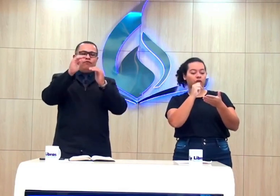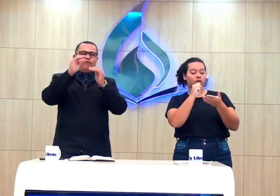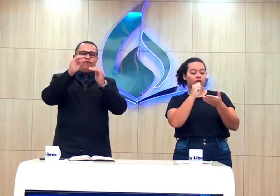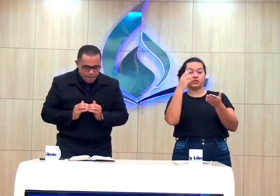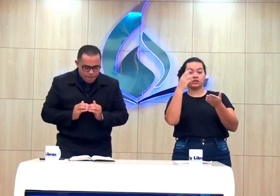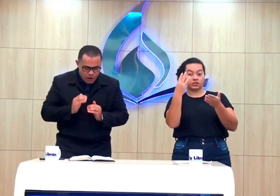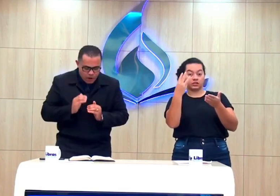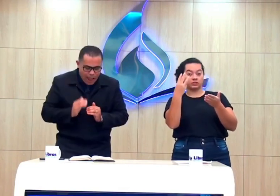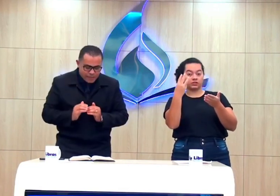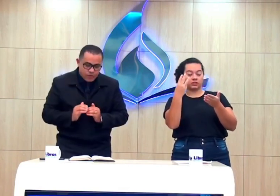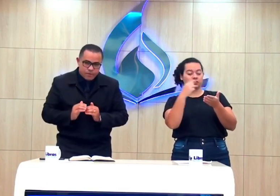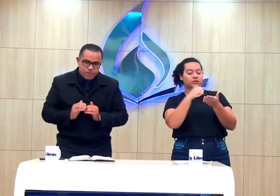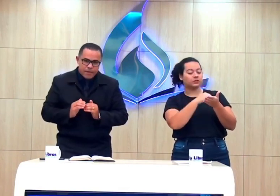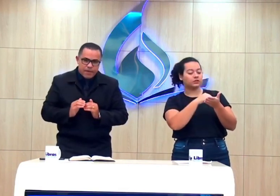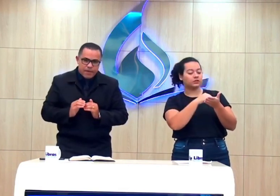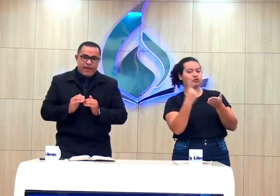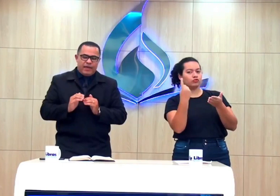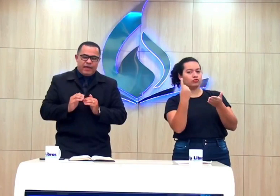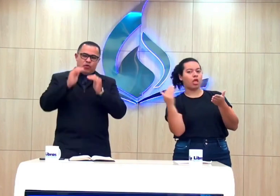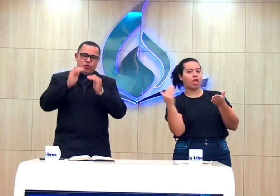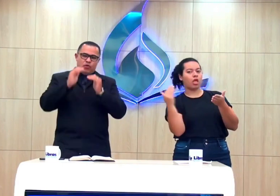de número 4,